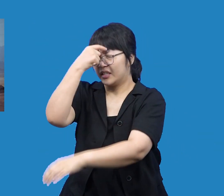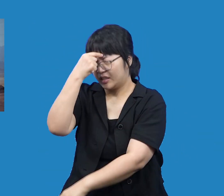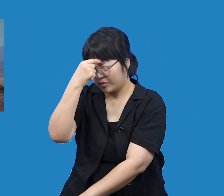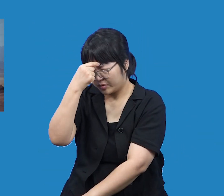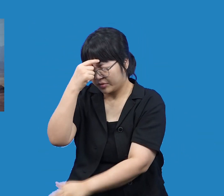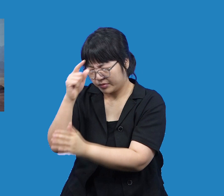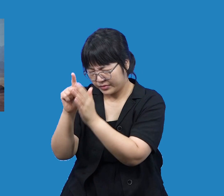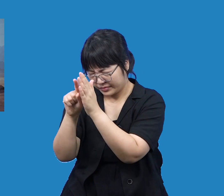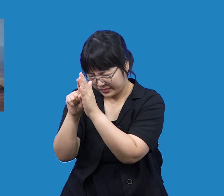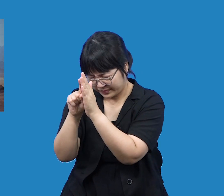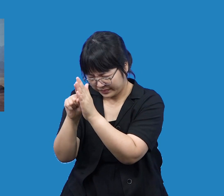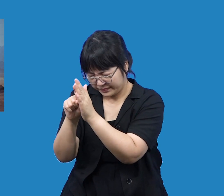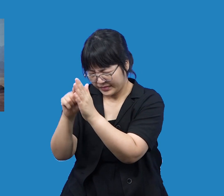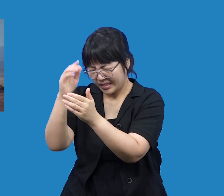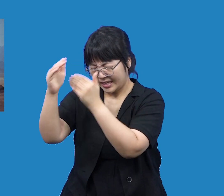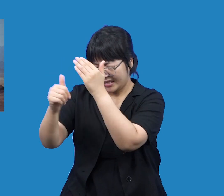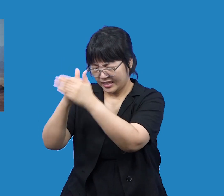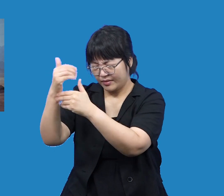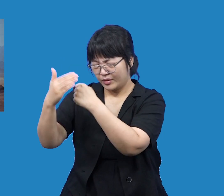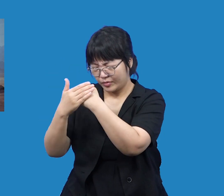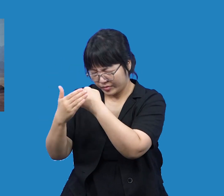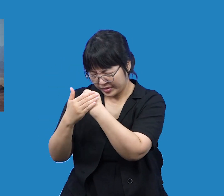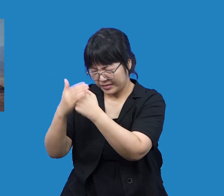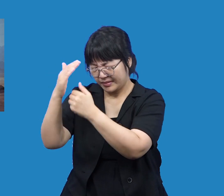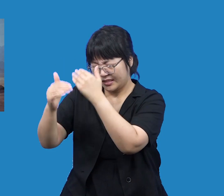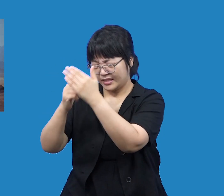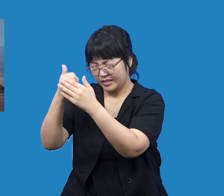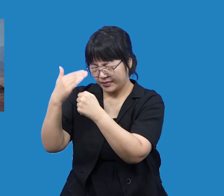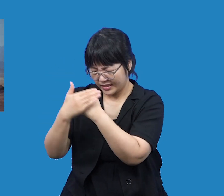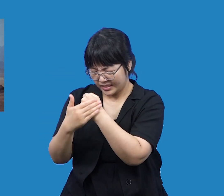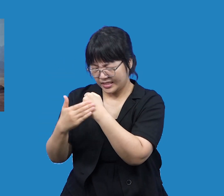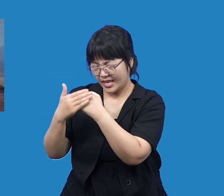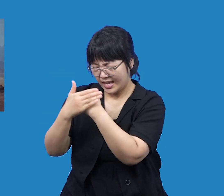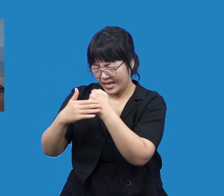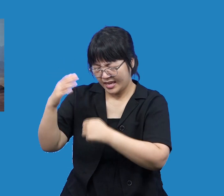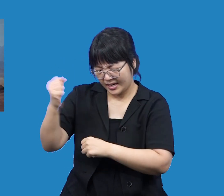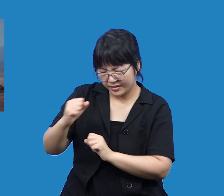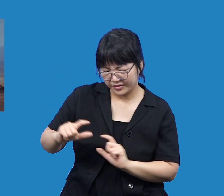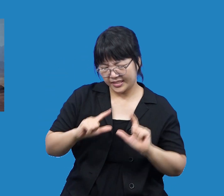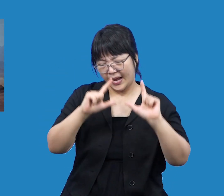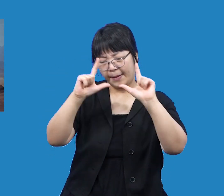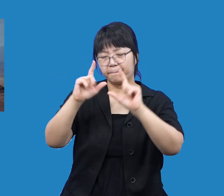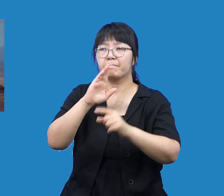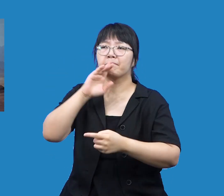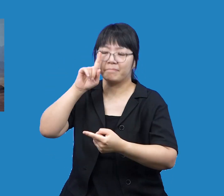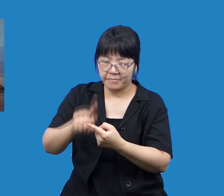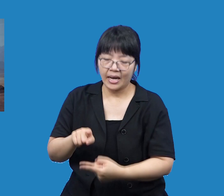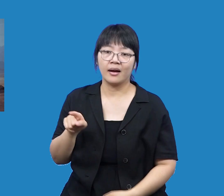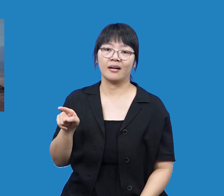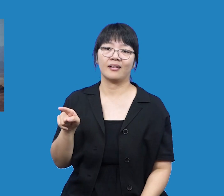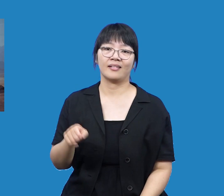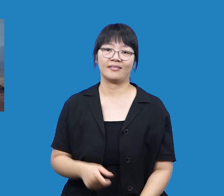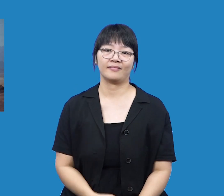도우심과 하나님의 용납과 하나님의 은혜를 경험하는 것이 마땅하지 않겠습니까?